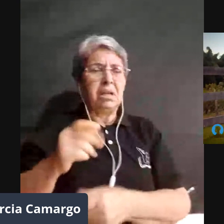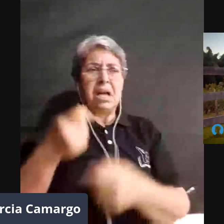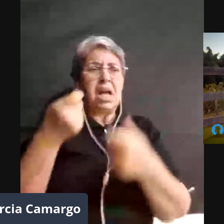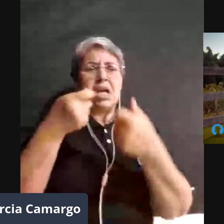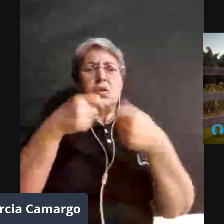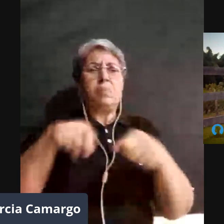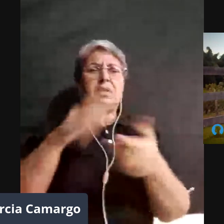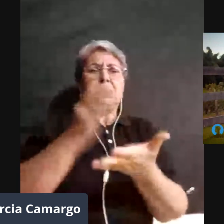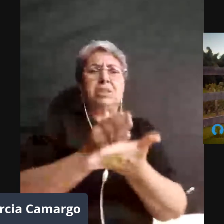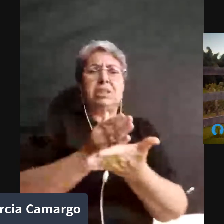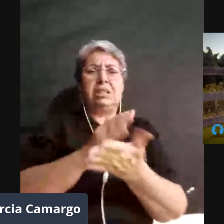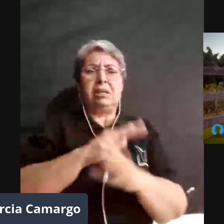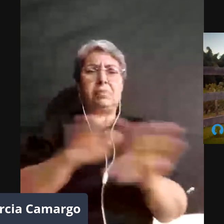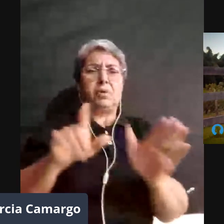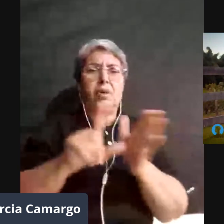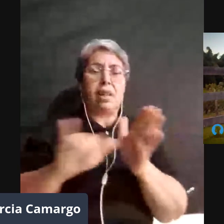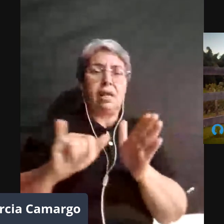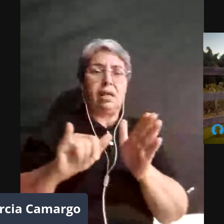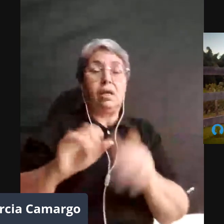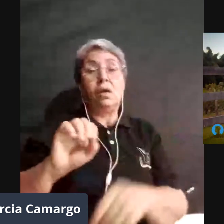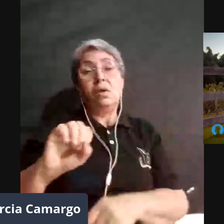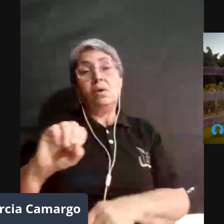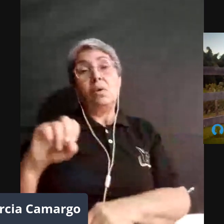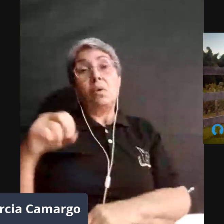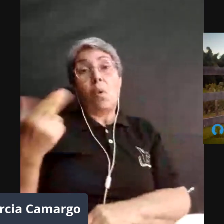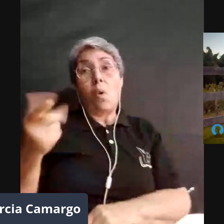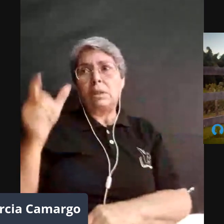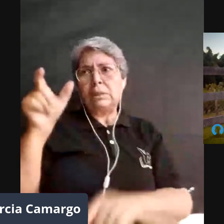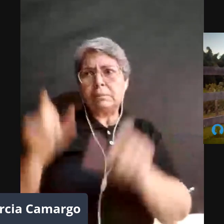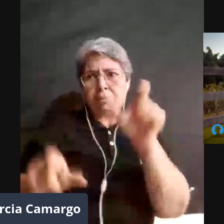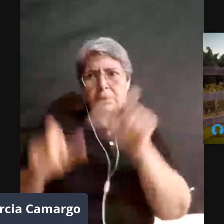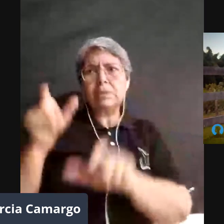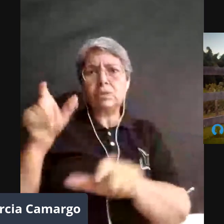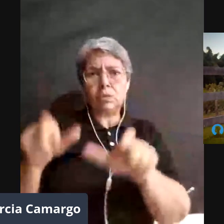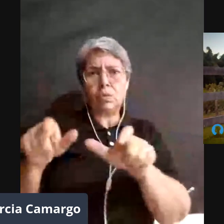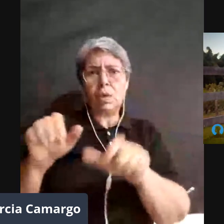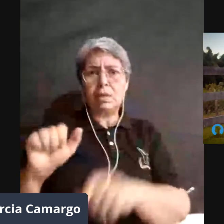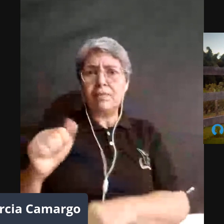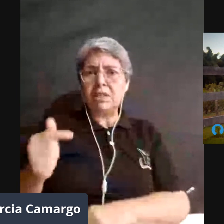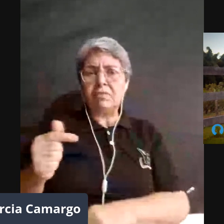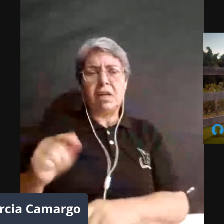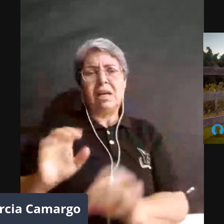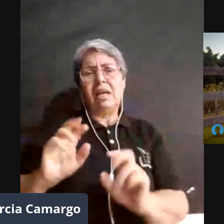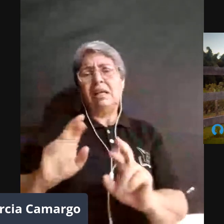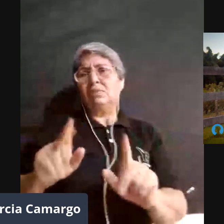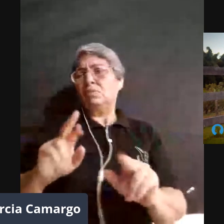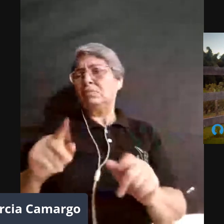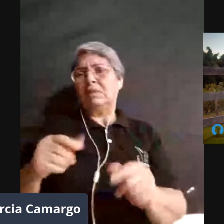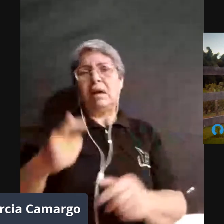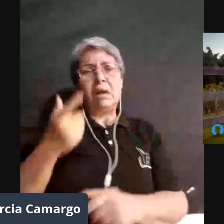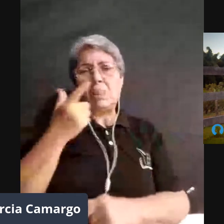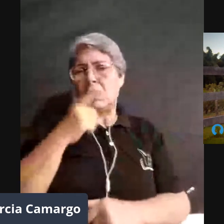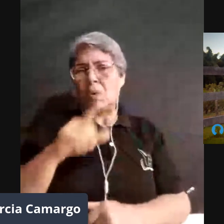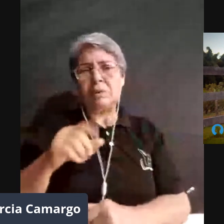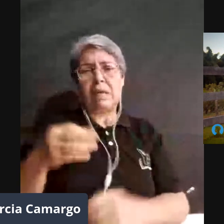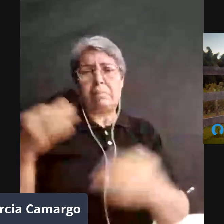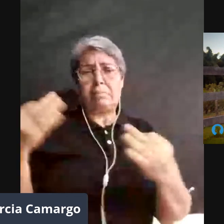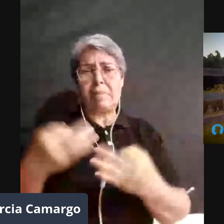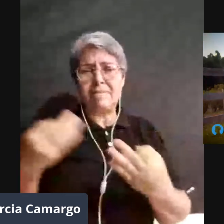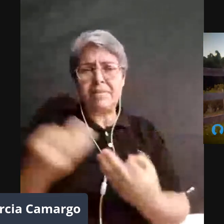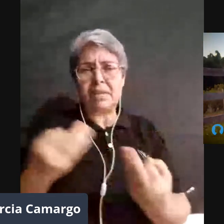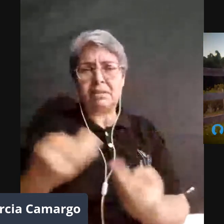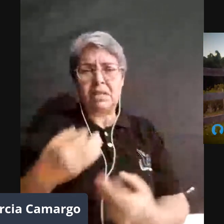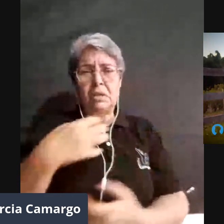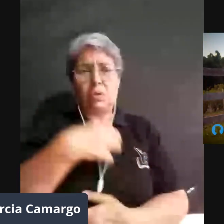como muitos adventistas pregam e pensam. Eu diria que a maioria. E nós não estamos falando de perfeição absoluta, porque a perfeição